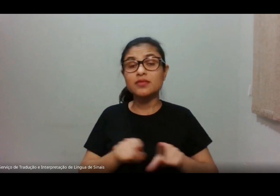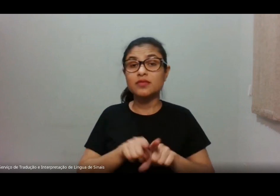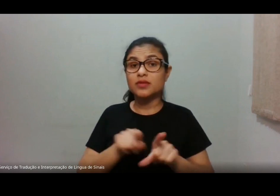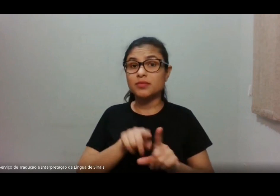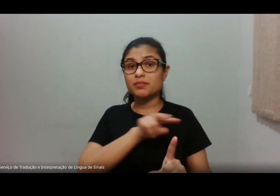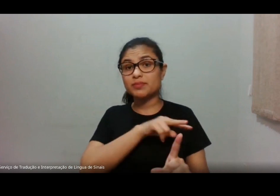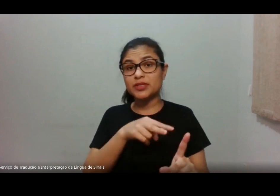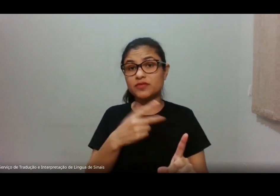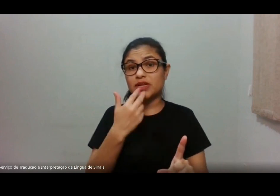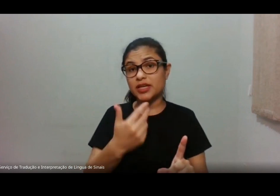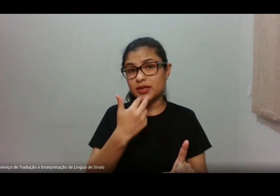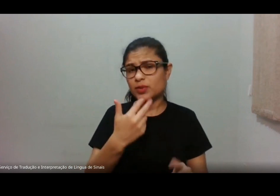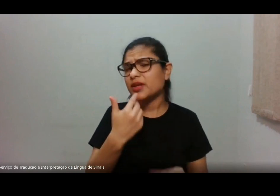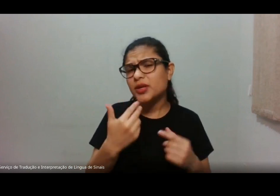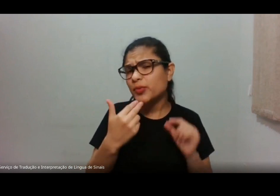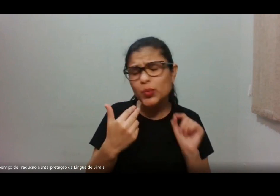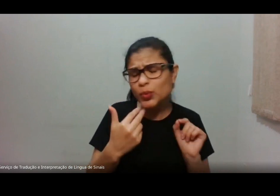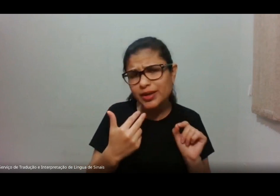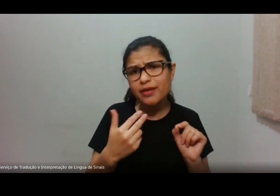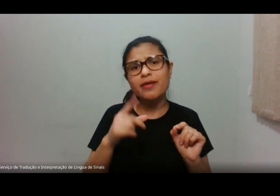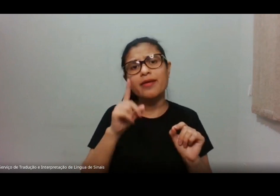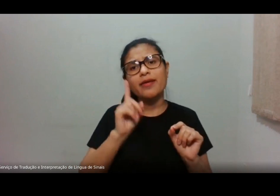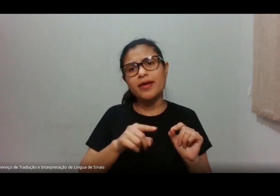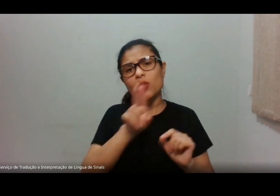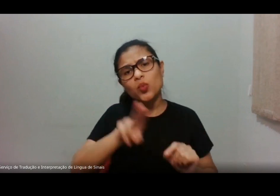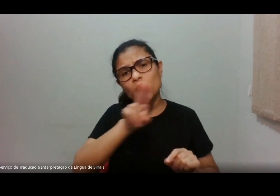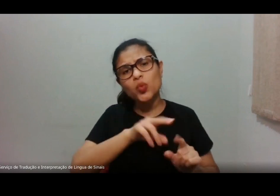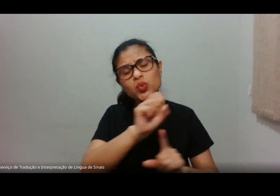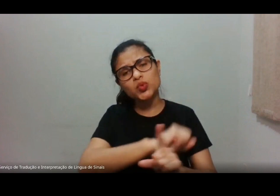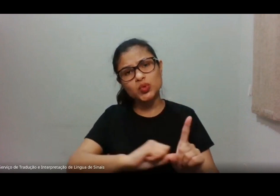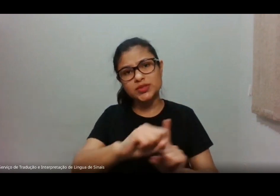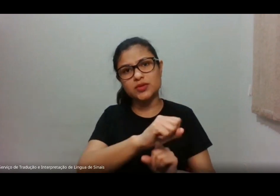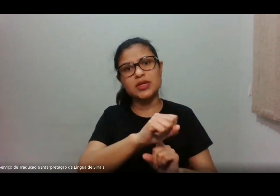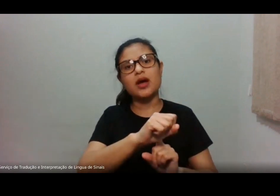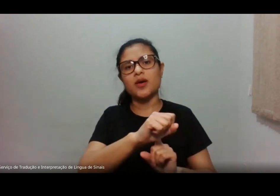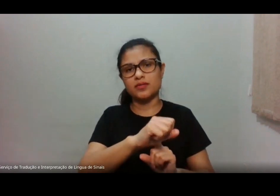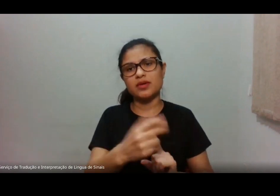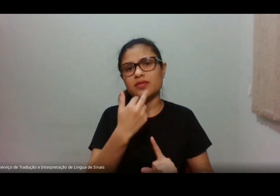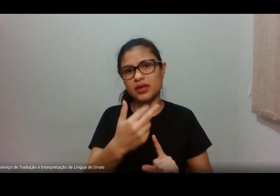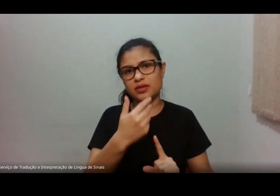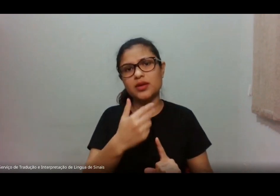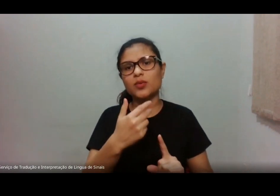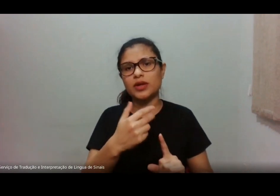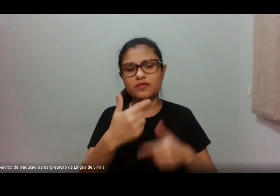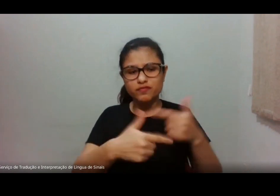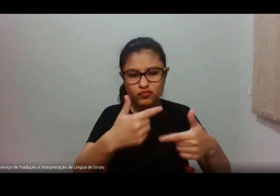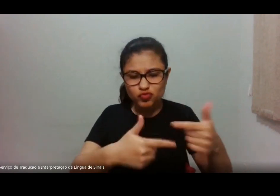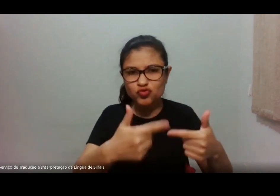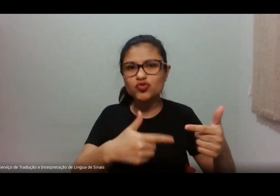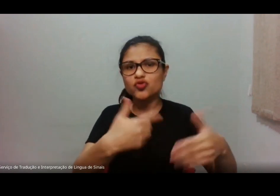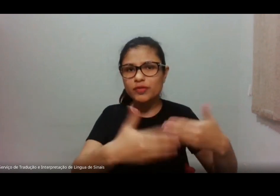língua, se não usos sociais, se não funcionamento social da língua,